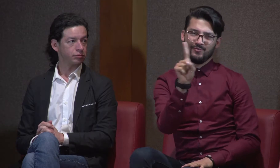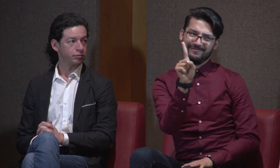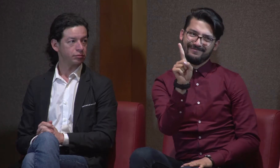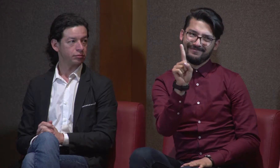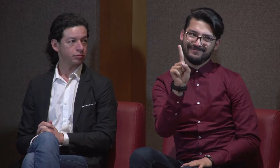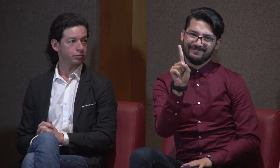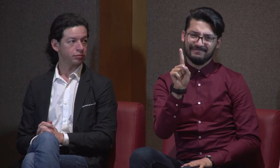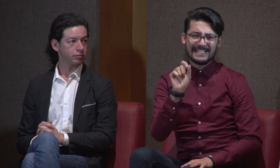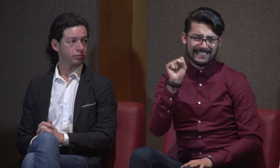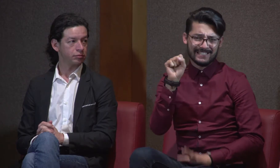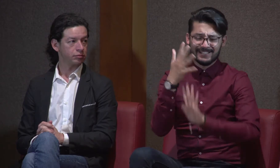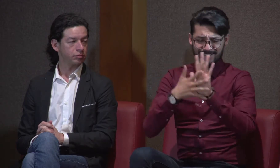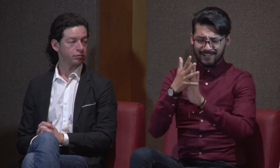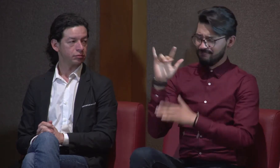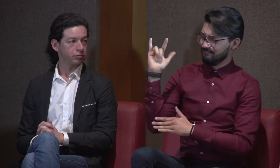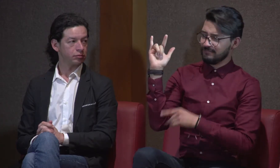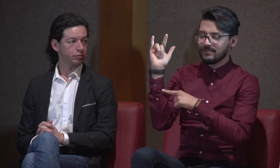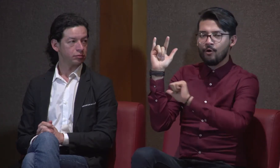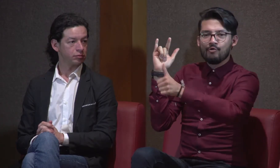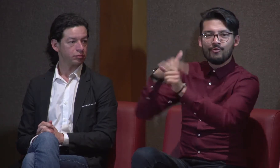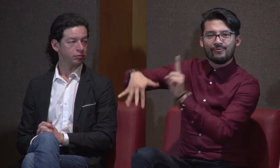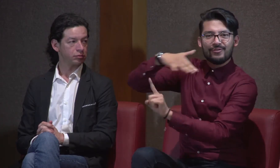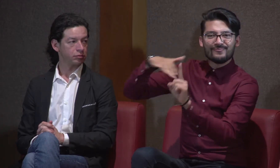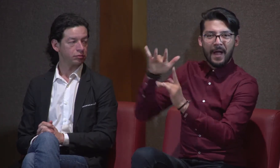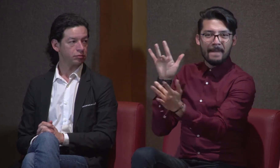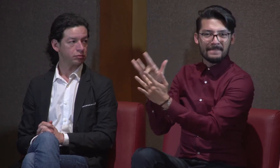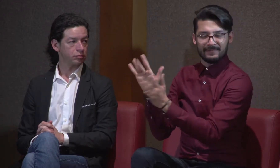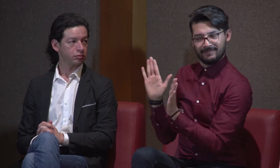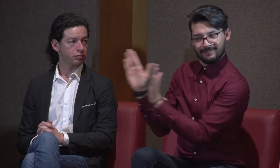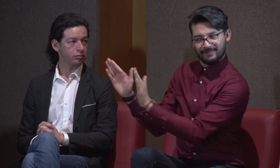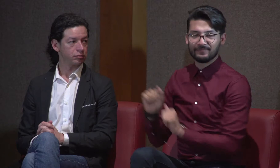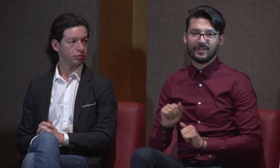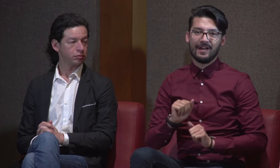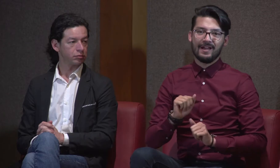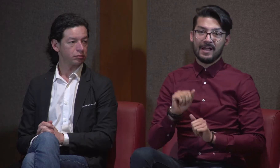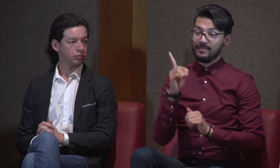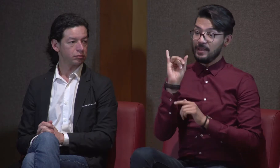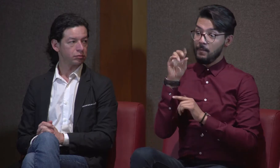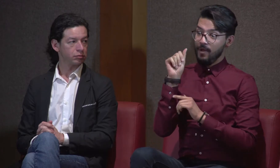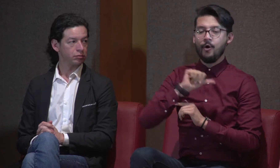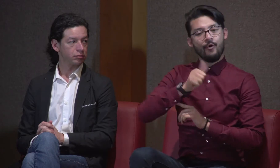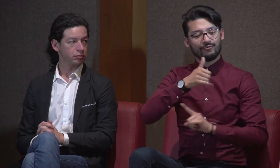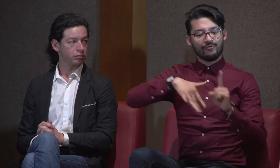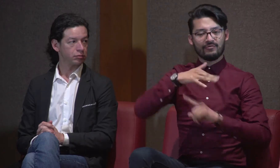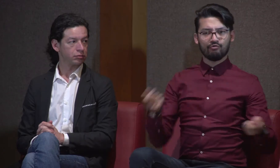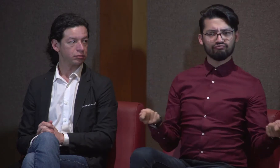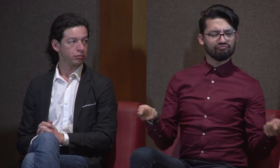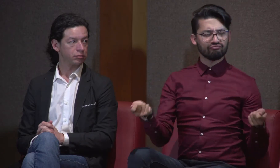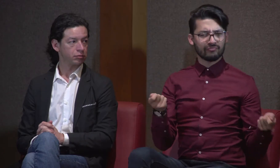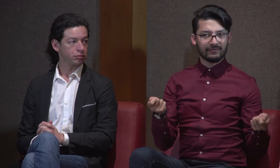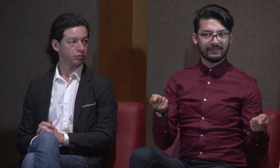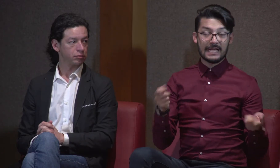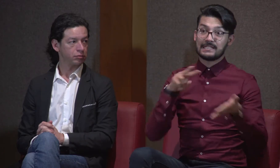diplomacia y lo relacionen, bueno, lo están relacionando con control, pero entonces lo que sucede es que esta seña aplica en un contexto